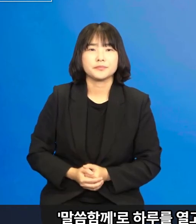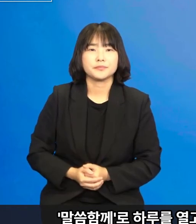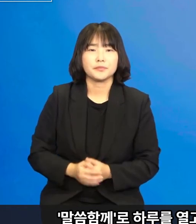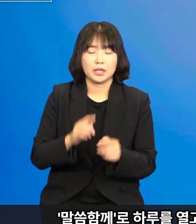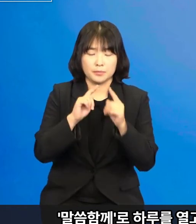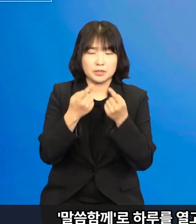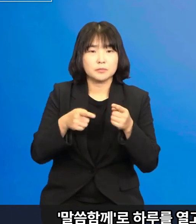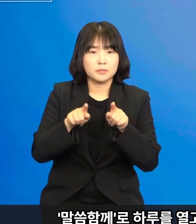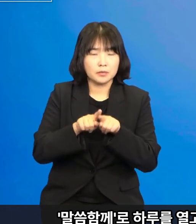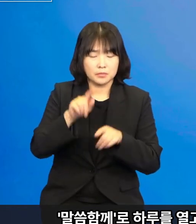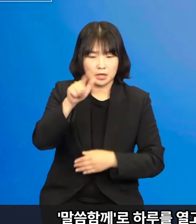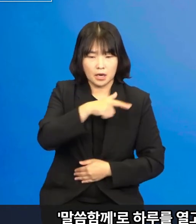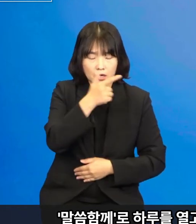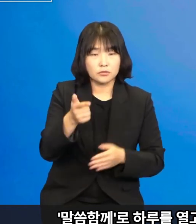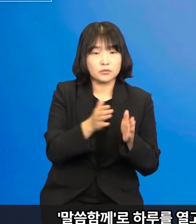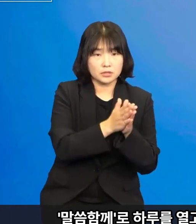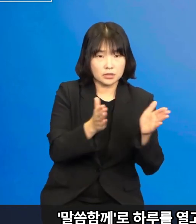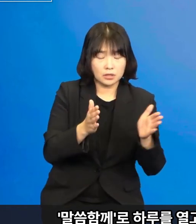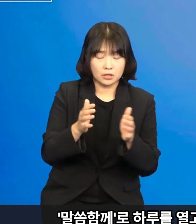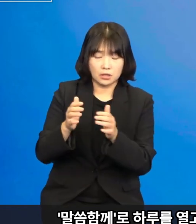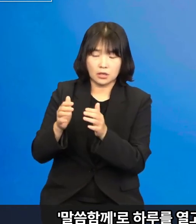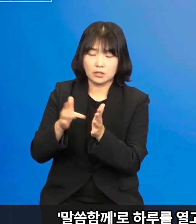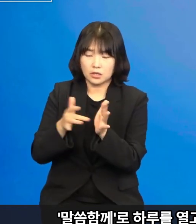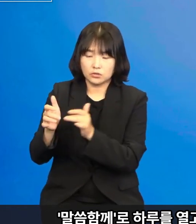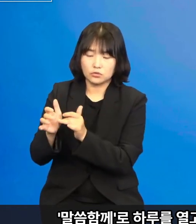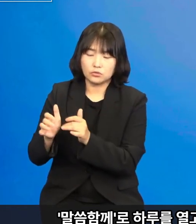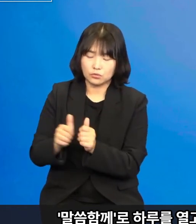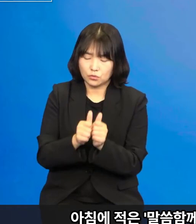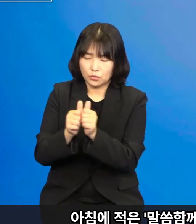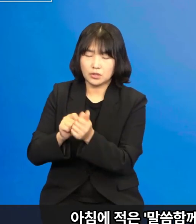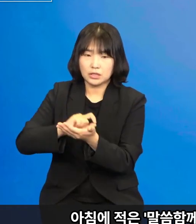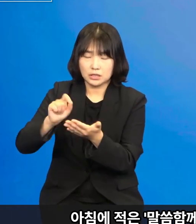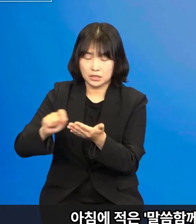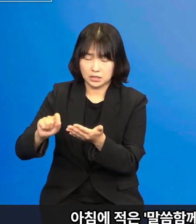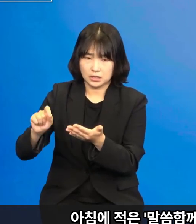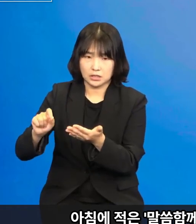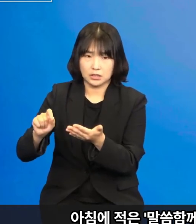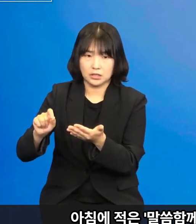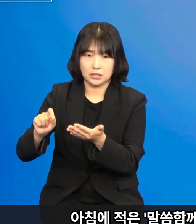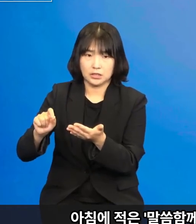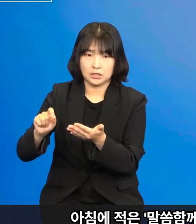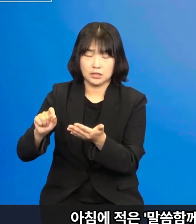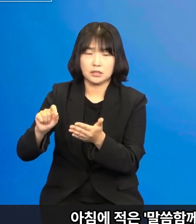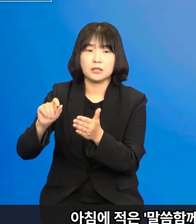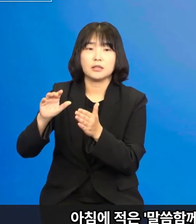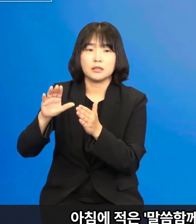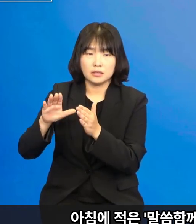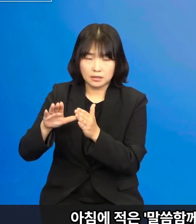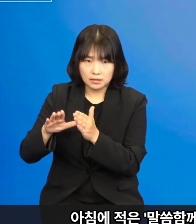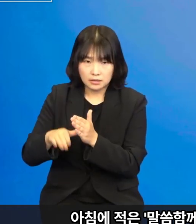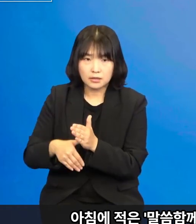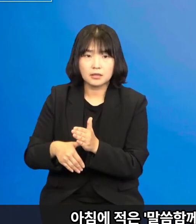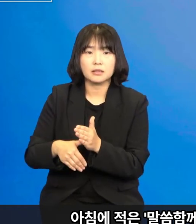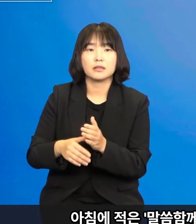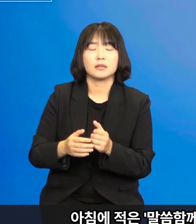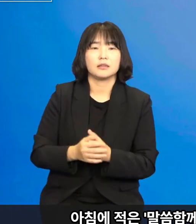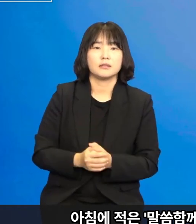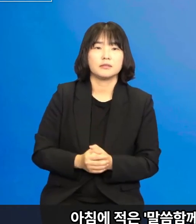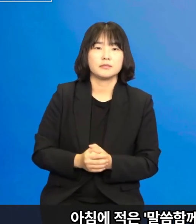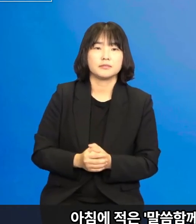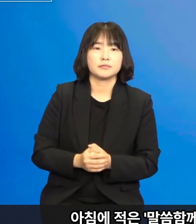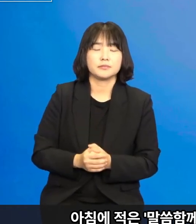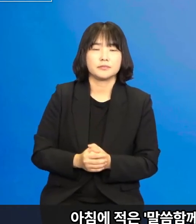말씀 함께로 하루를 열고 동행일기로 하루의 문을 닫으며 아침에 적은 말씀 함께 묵상집을 보며 일기를